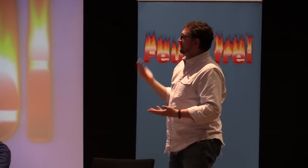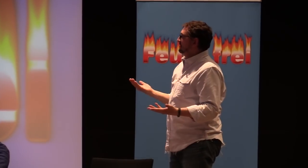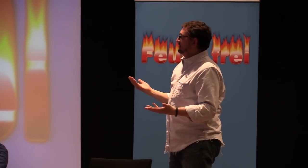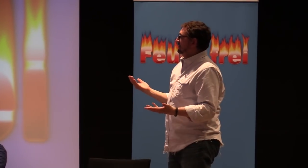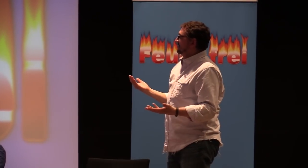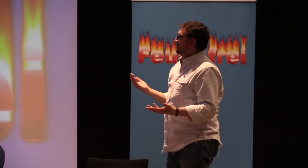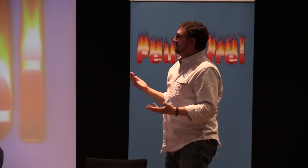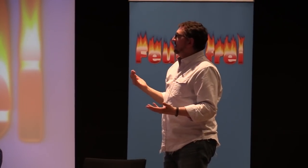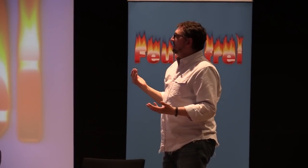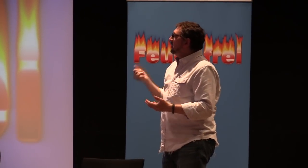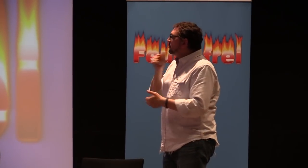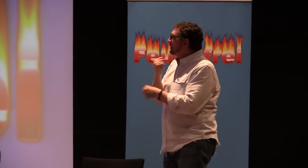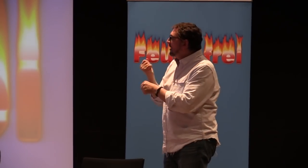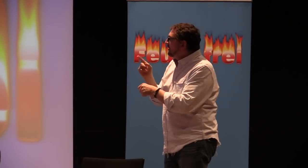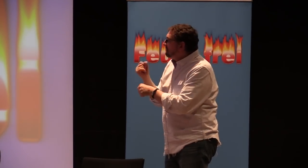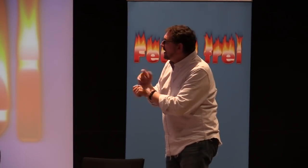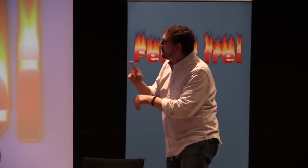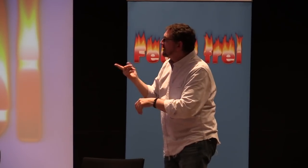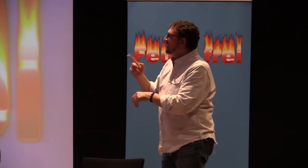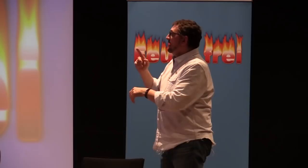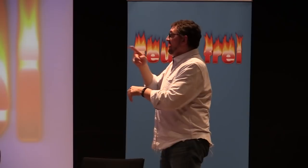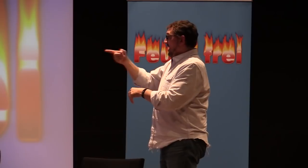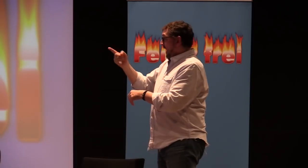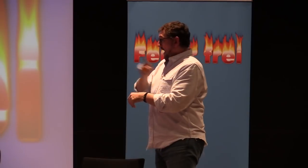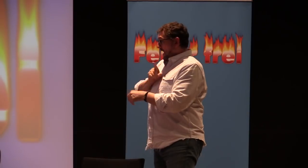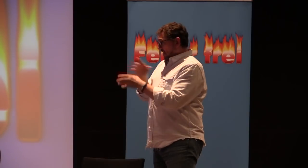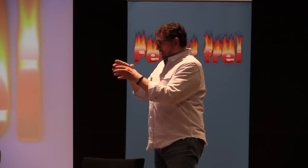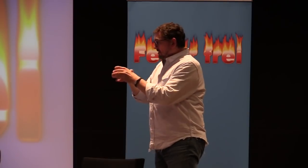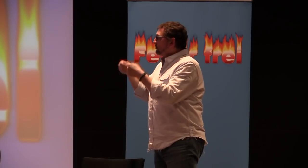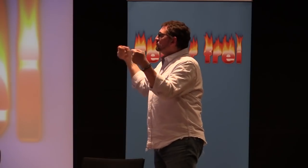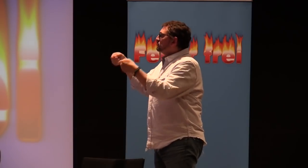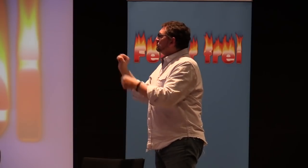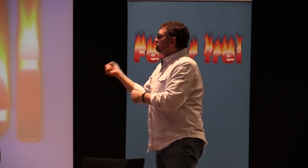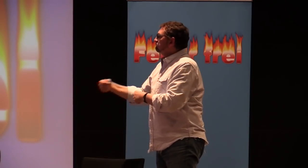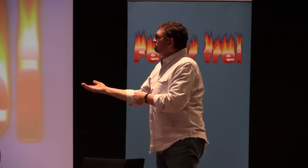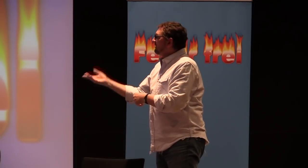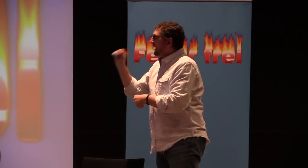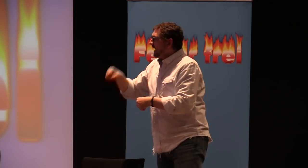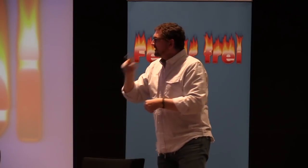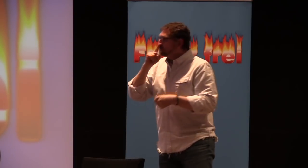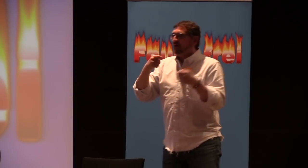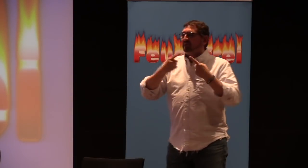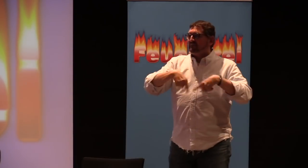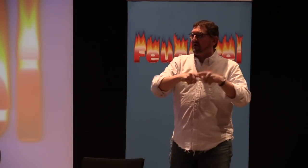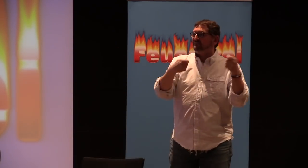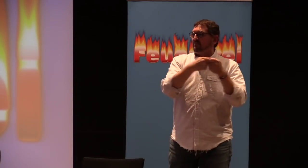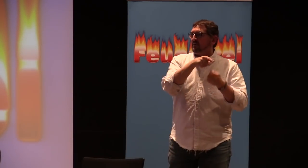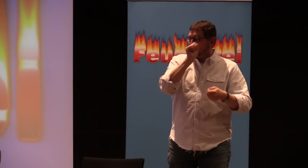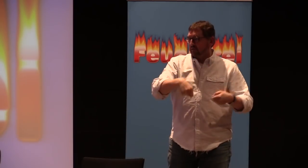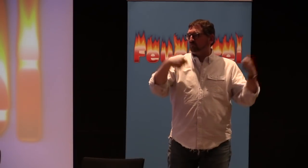Idee, lass uns doch mal was starten, lass uns doch mal was beantragen. Ich sehe einfach, dass die Jugend selber auch gar nicht ja, motiviert genug